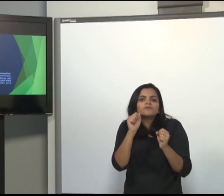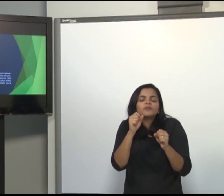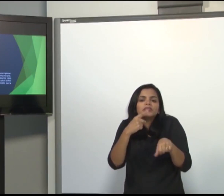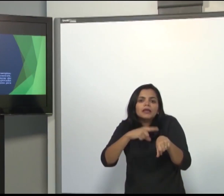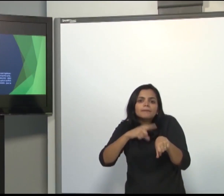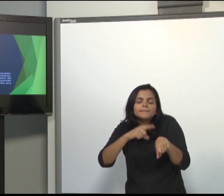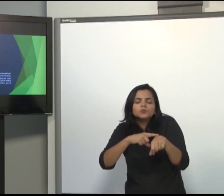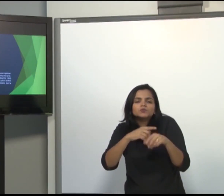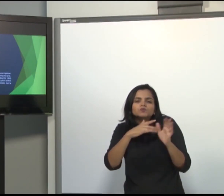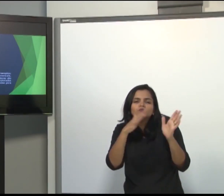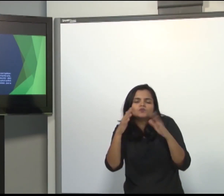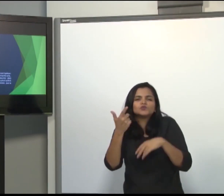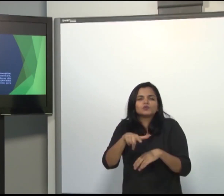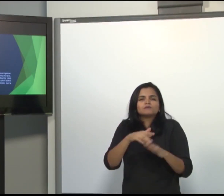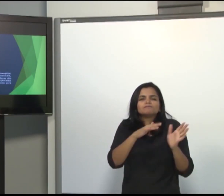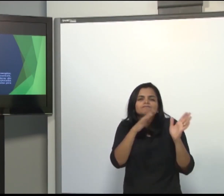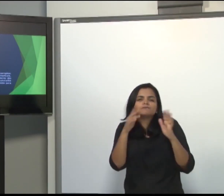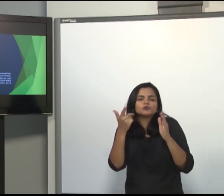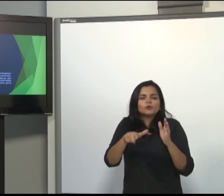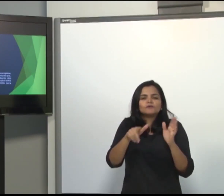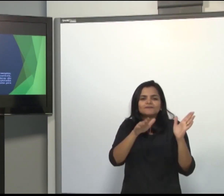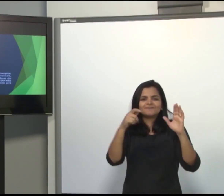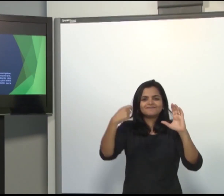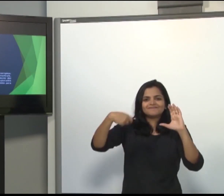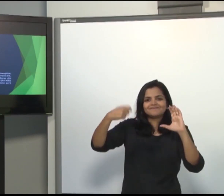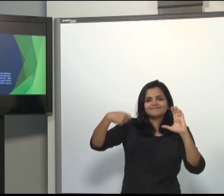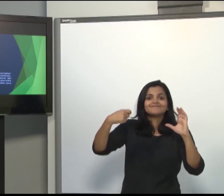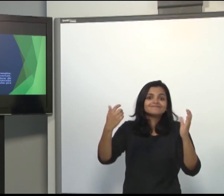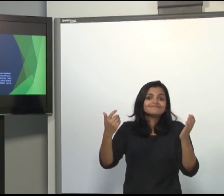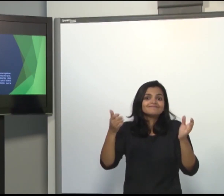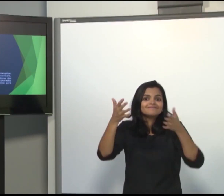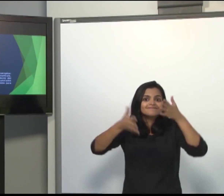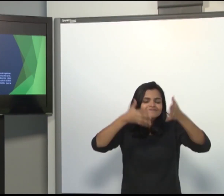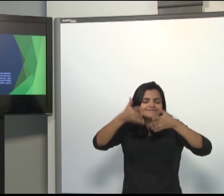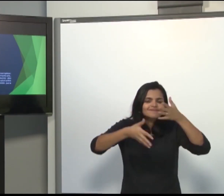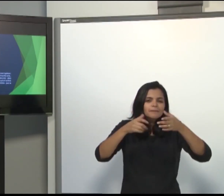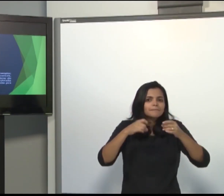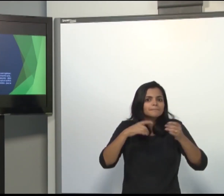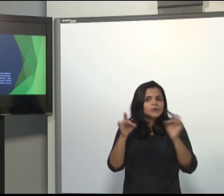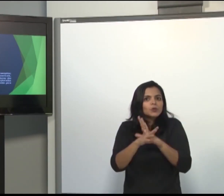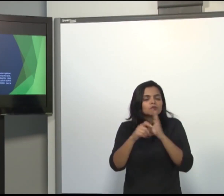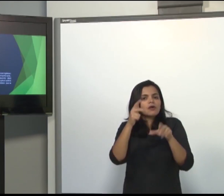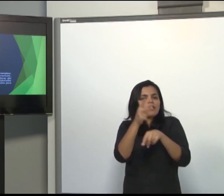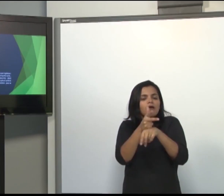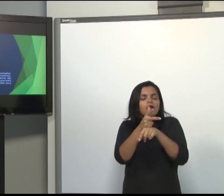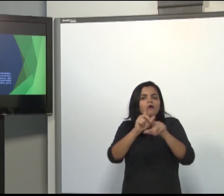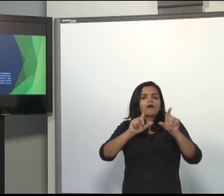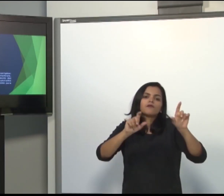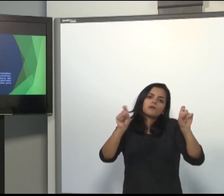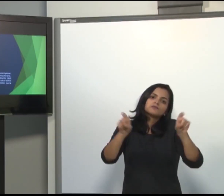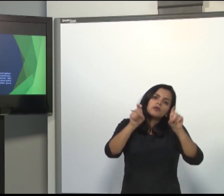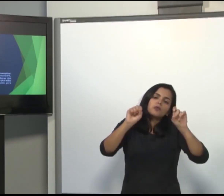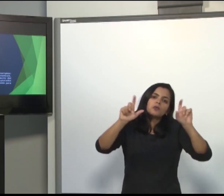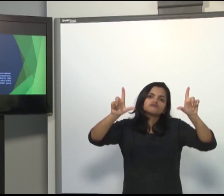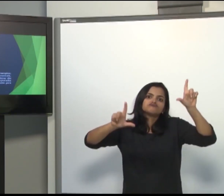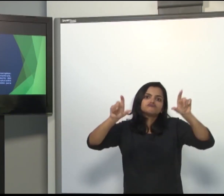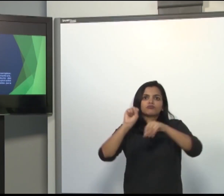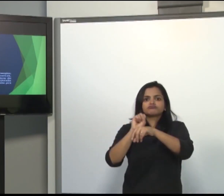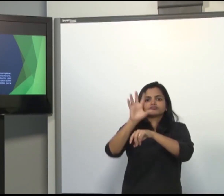Então, pode haver provas em vídeo, onde há ali o tempo determinado, a filmagem em